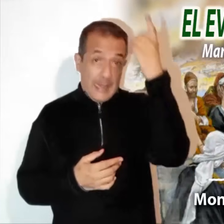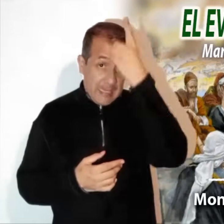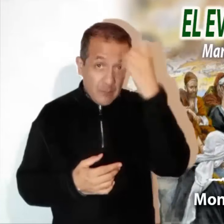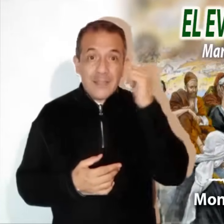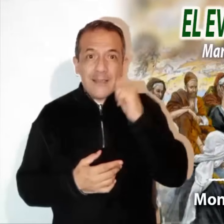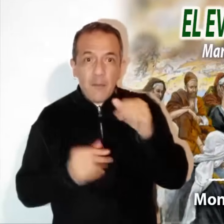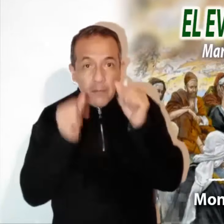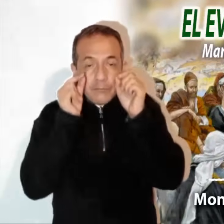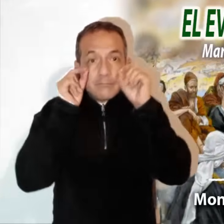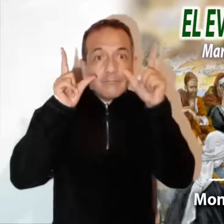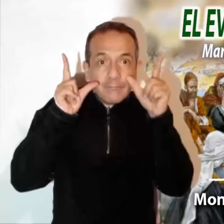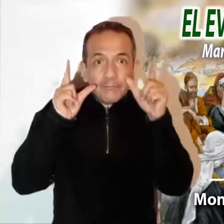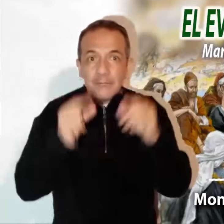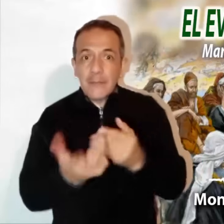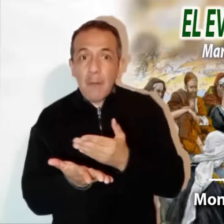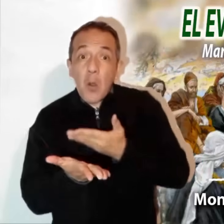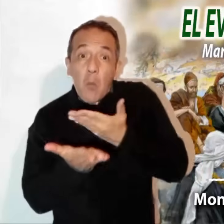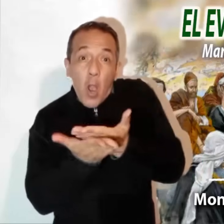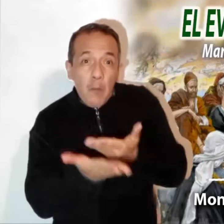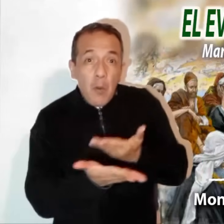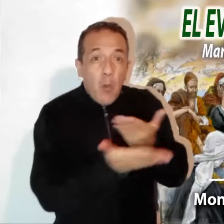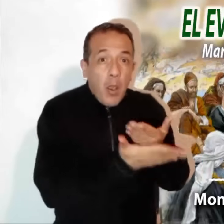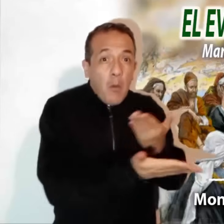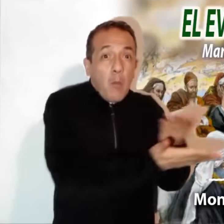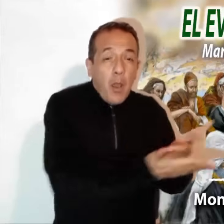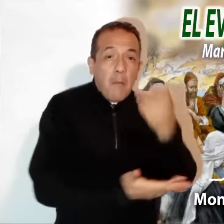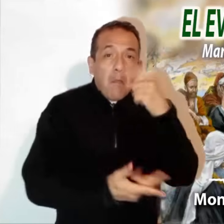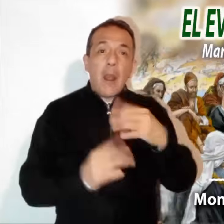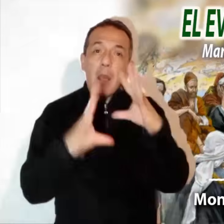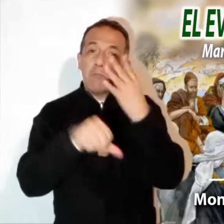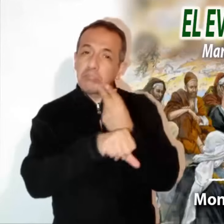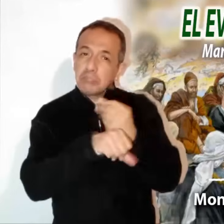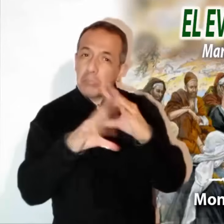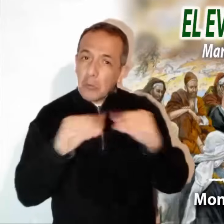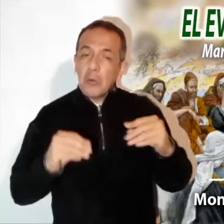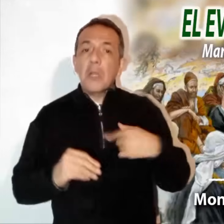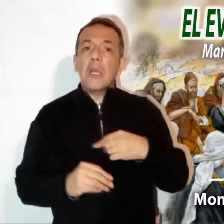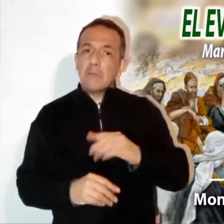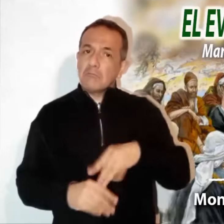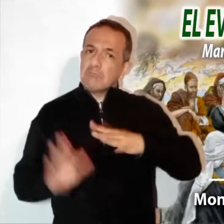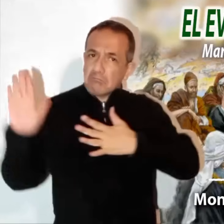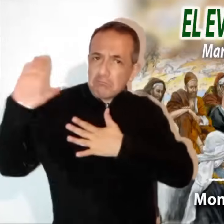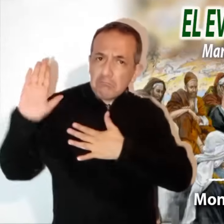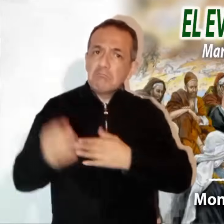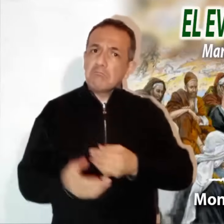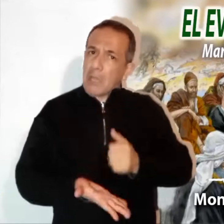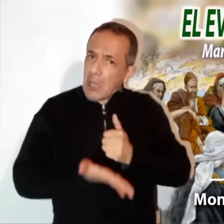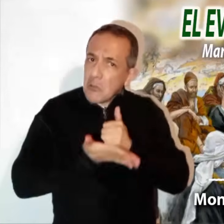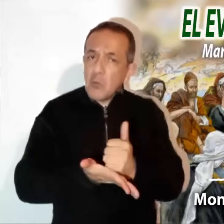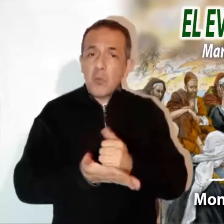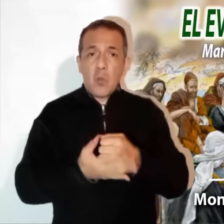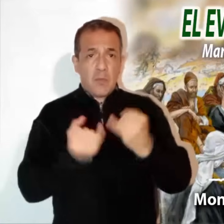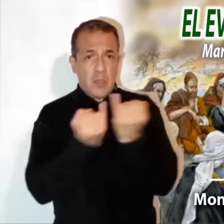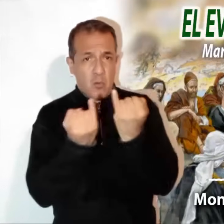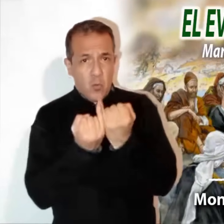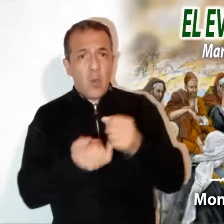ofrecer soluciones, que se arriesgue en compromisos. Igual que la sal, igual que Jesús, quien quiera ser